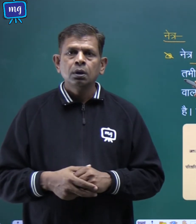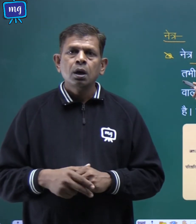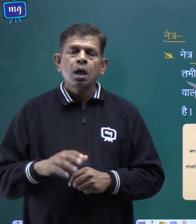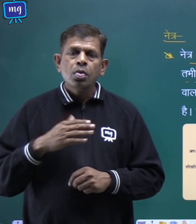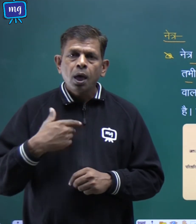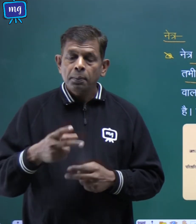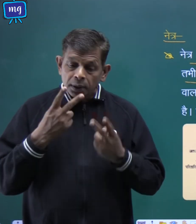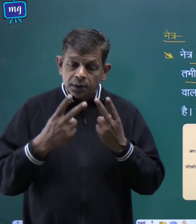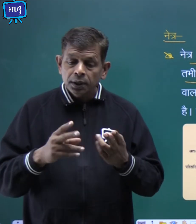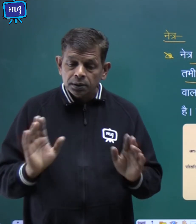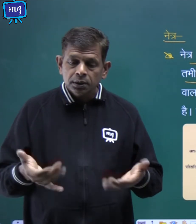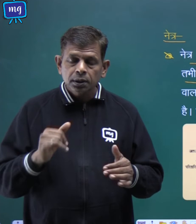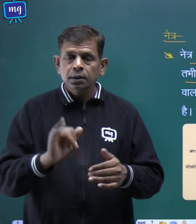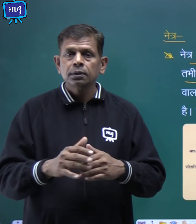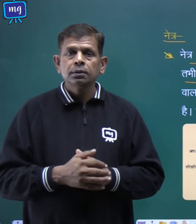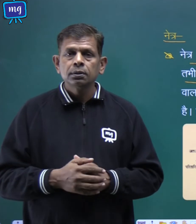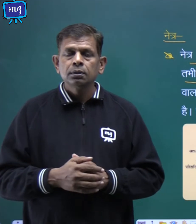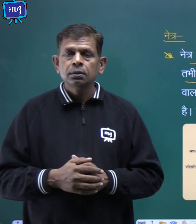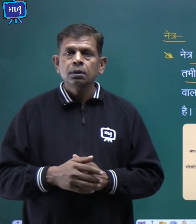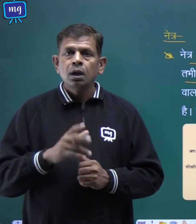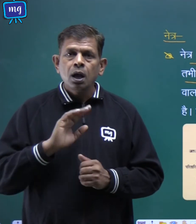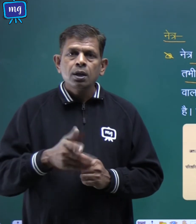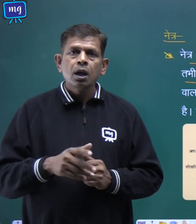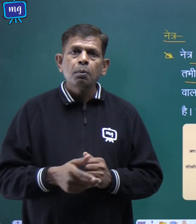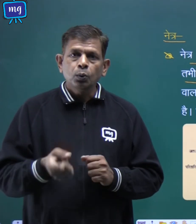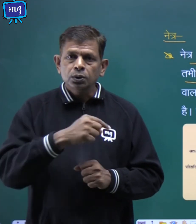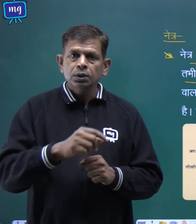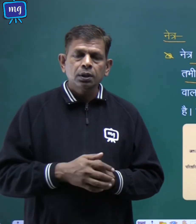तभी देख पाते हैं जब उनसे